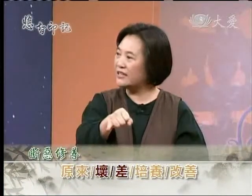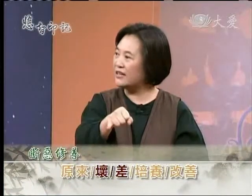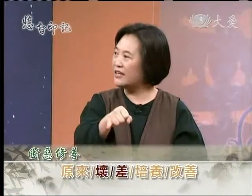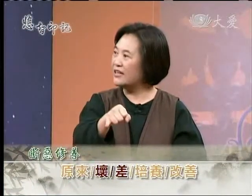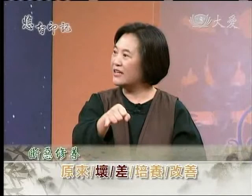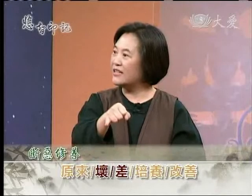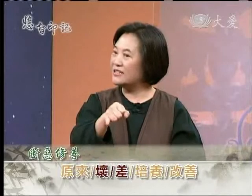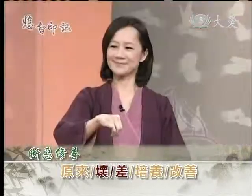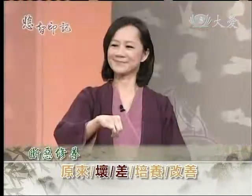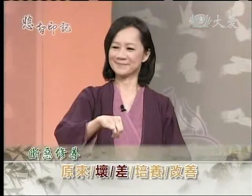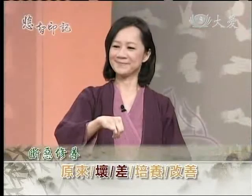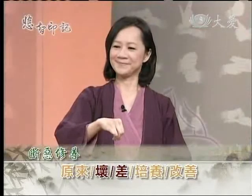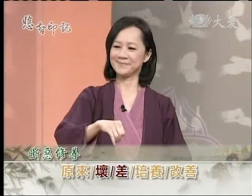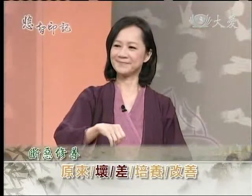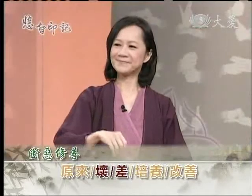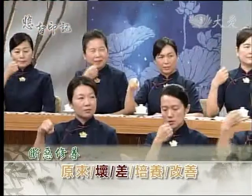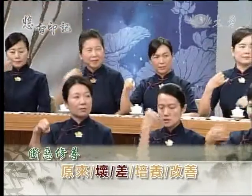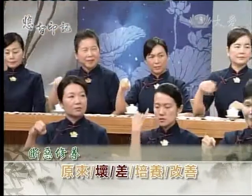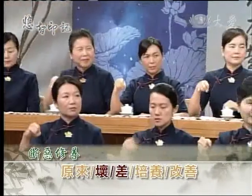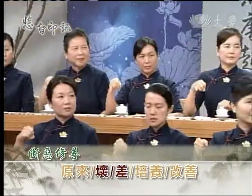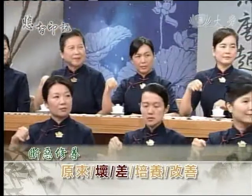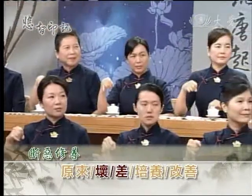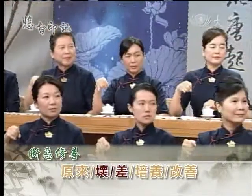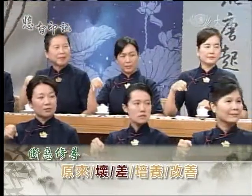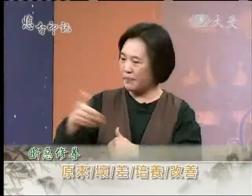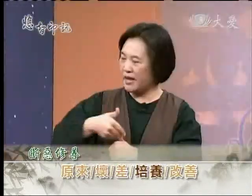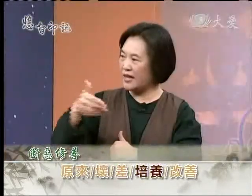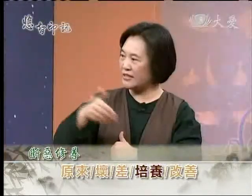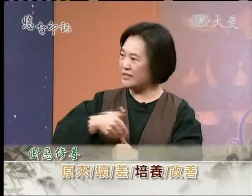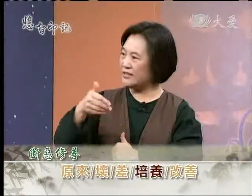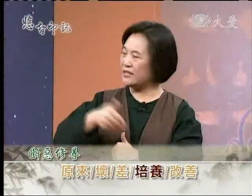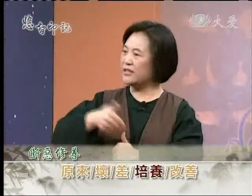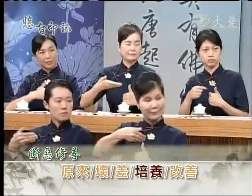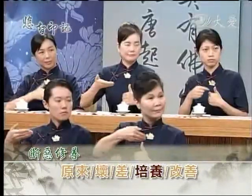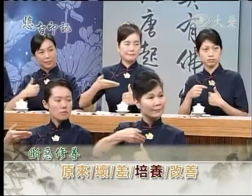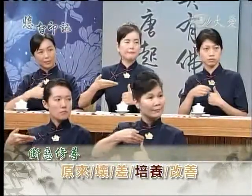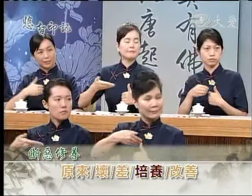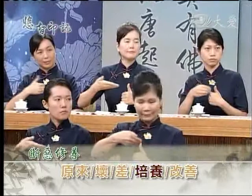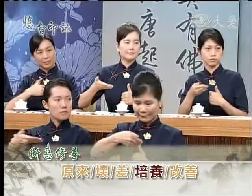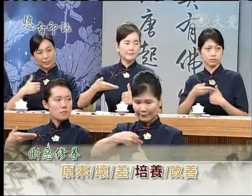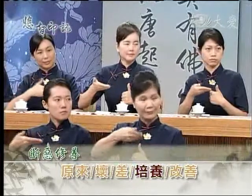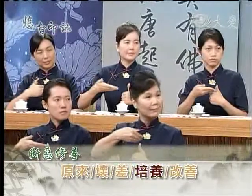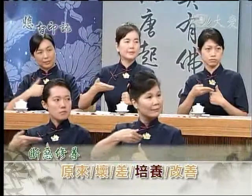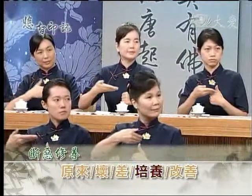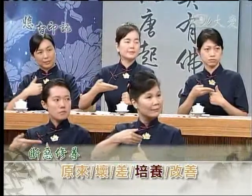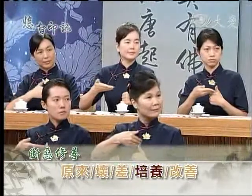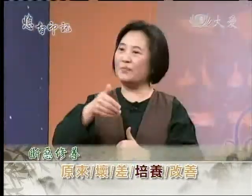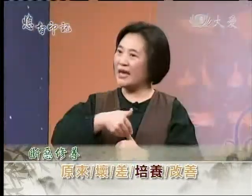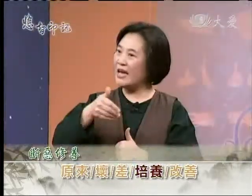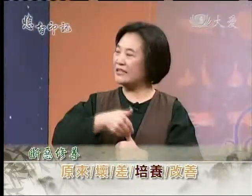的、 差的 这样子的习性，你要去慢慢的培养你自己，然后要去这样子修养， 哎， 培养自